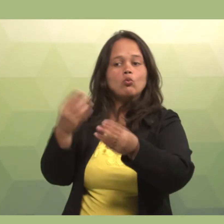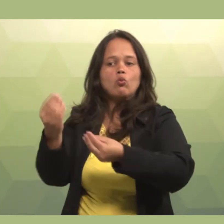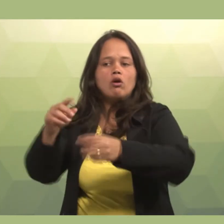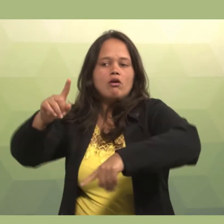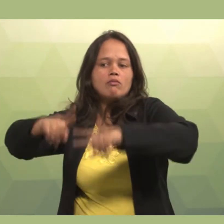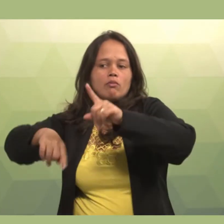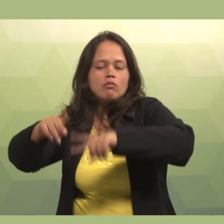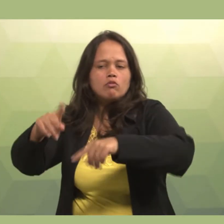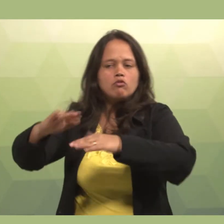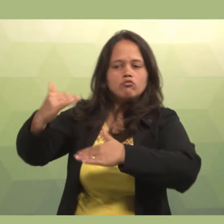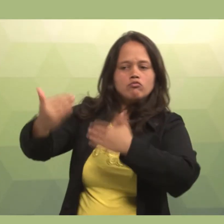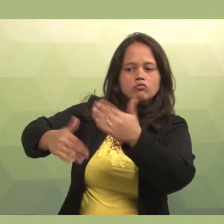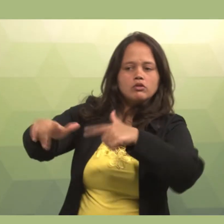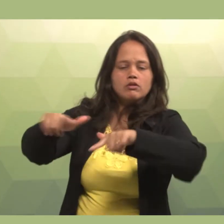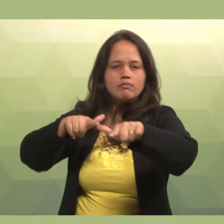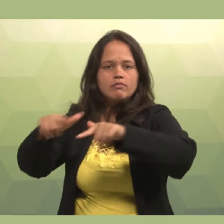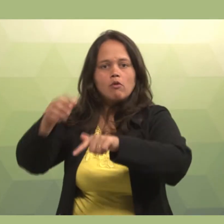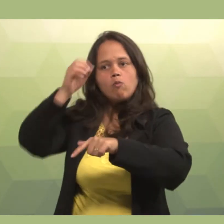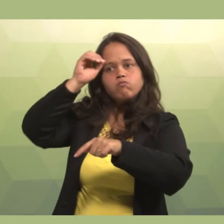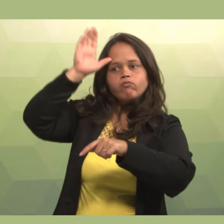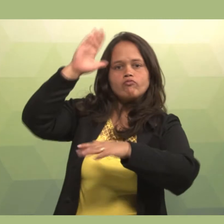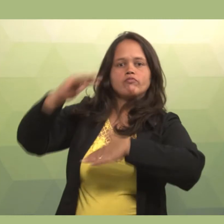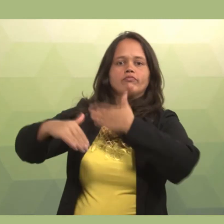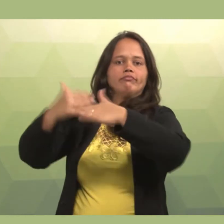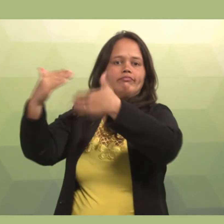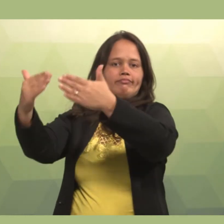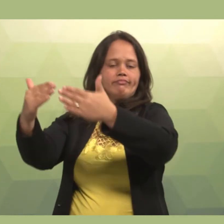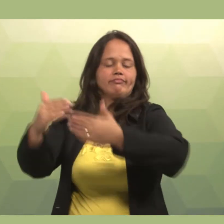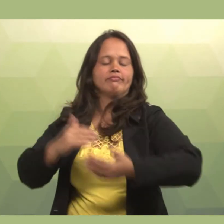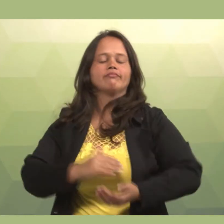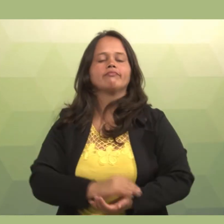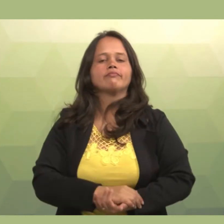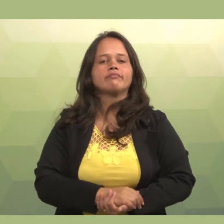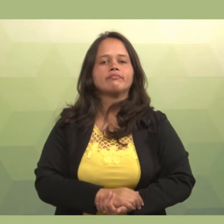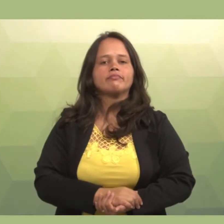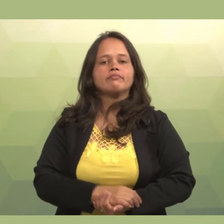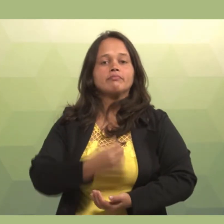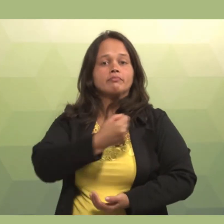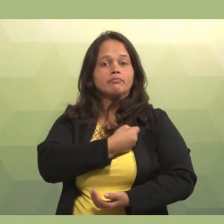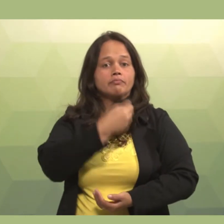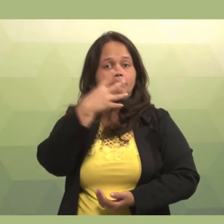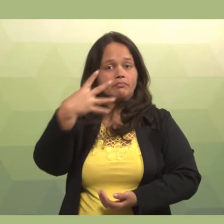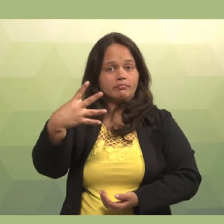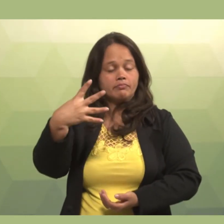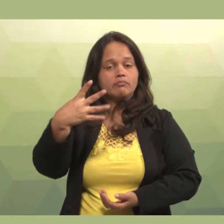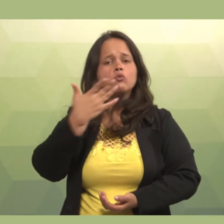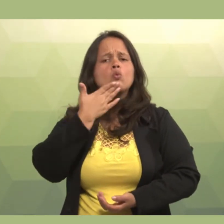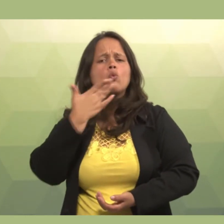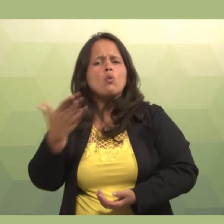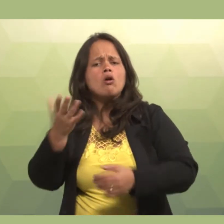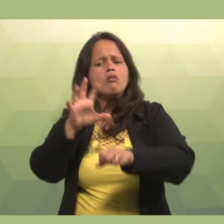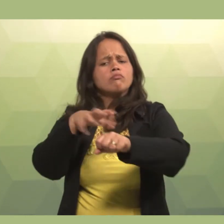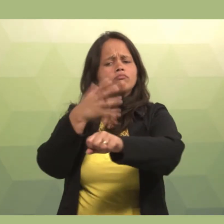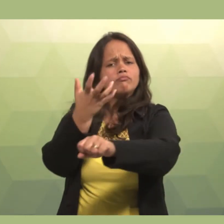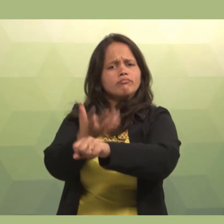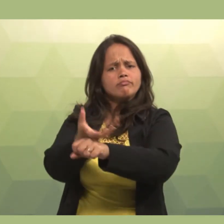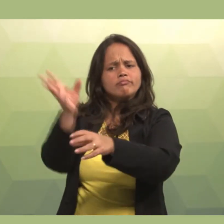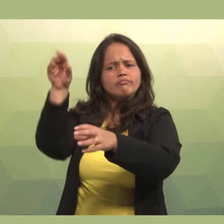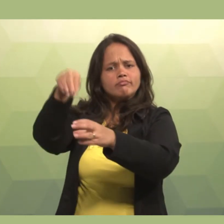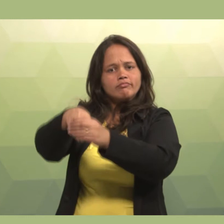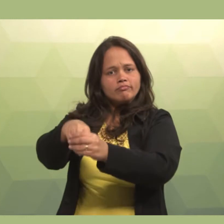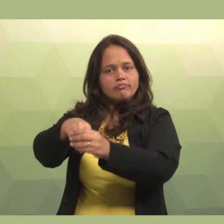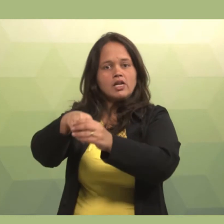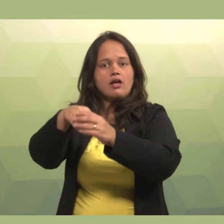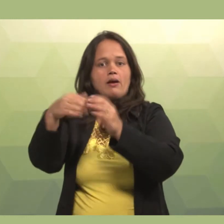Na questão 4, quais as disciplinas que integram a Base Nacional Comum na educação básica e como deve